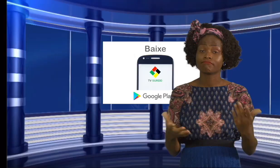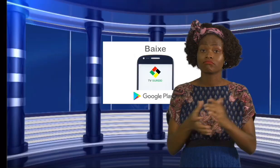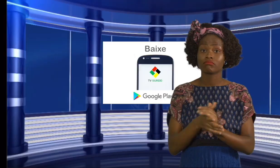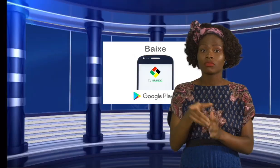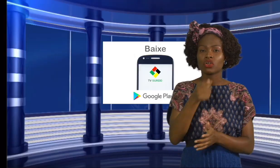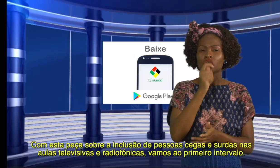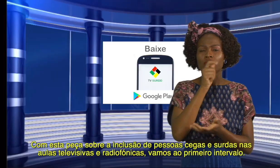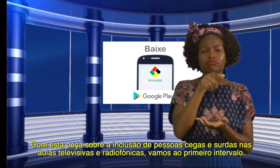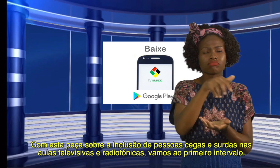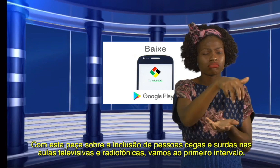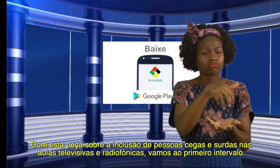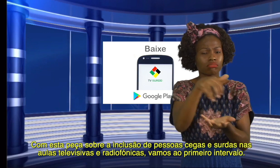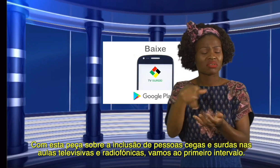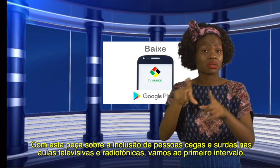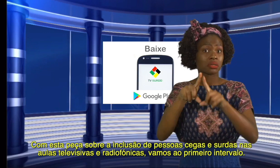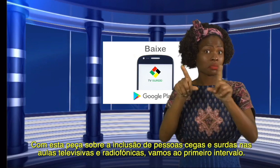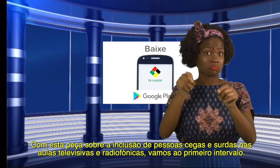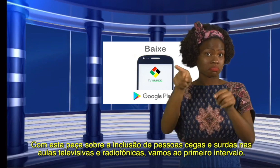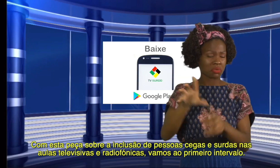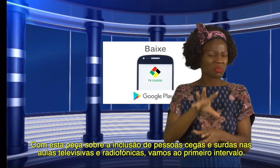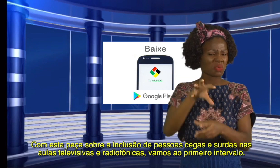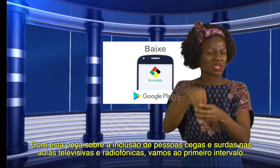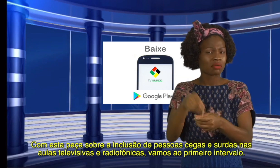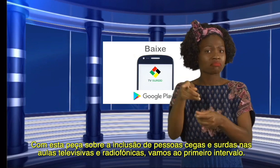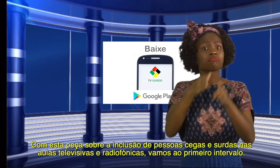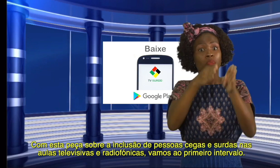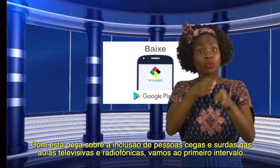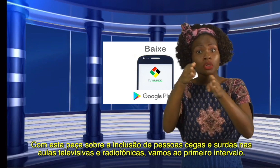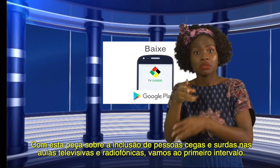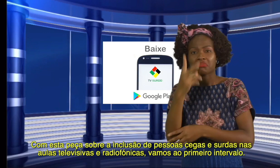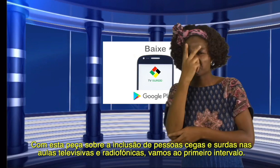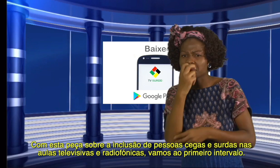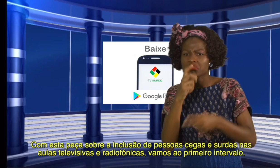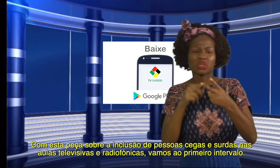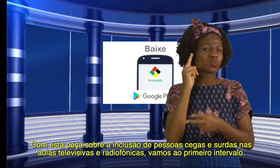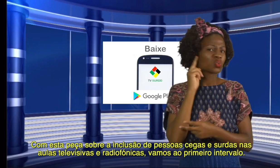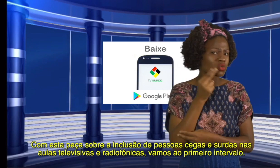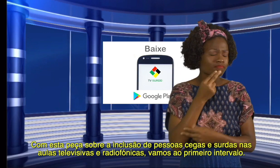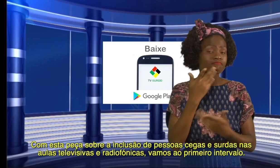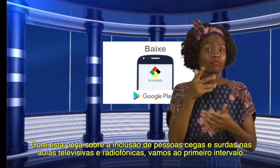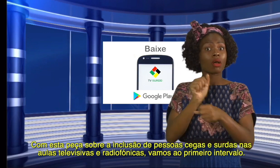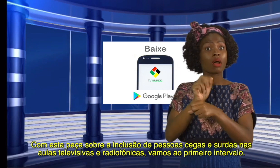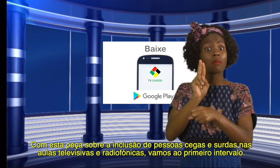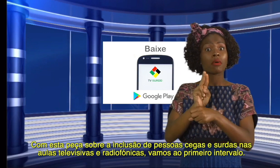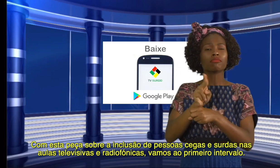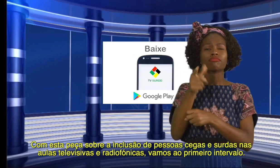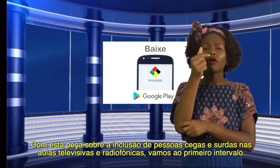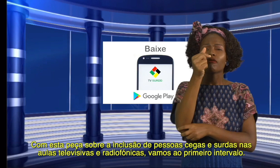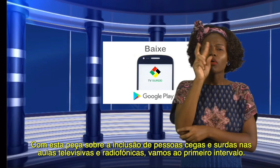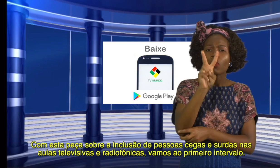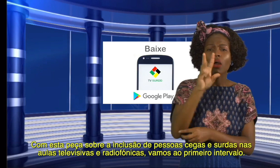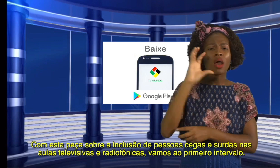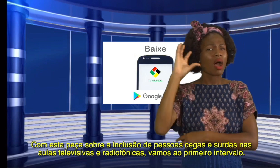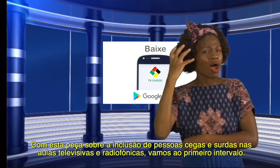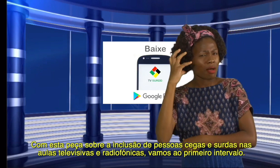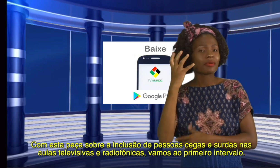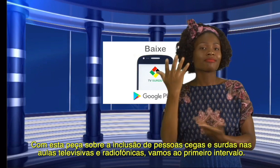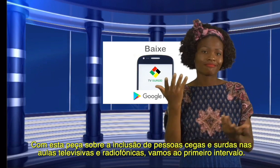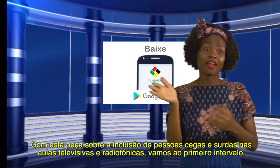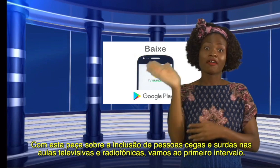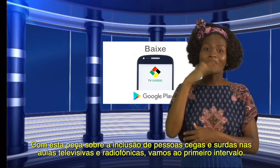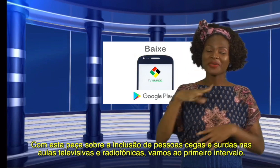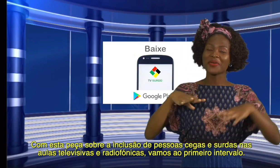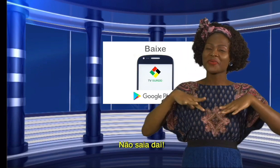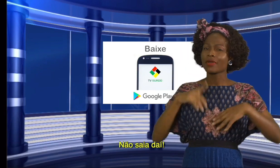Com esta peça sobre a inclusão de pessoas cegas e surdas nas aulas televisivas e radiofônicas,